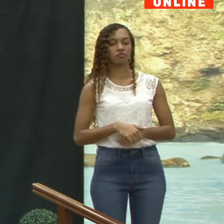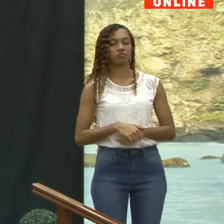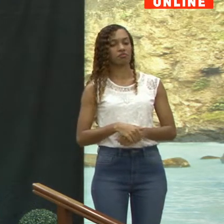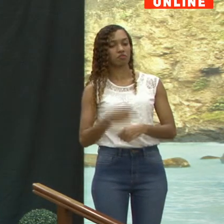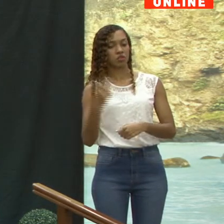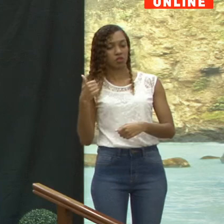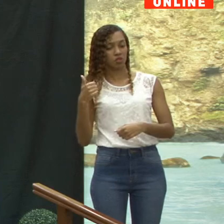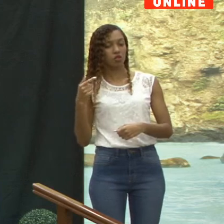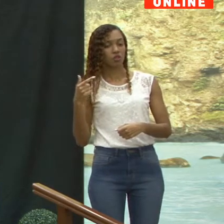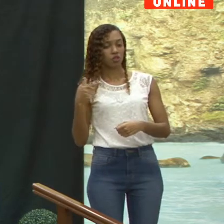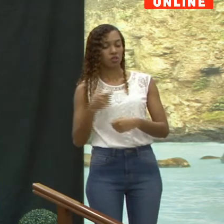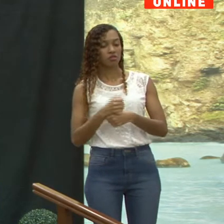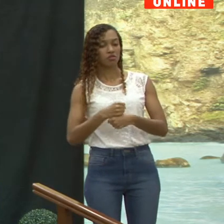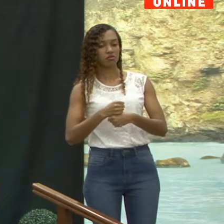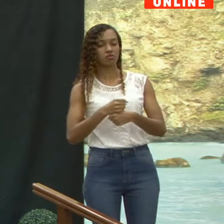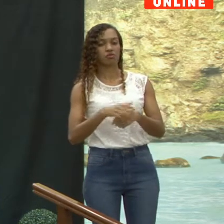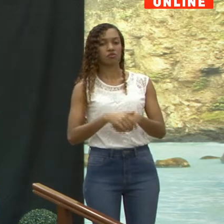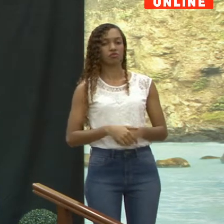2 anos?